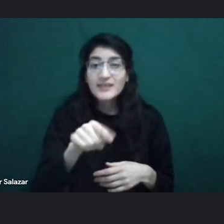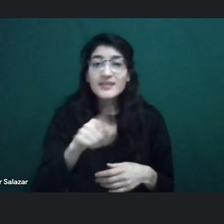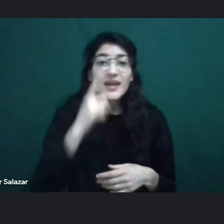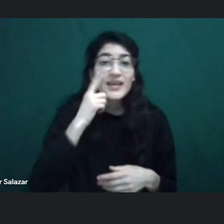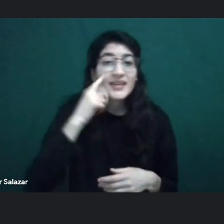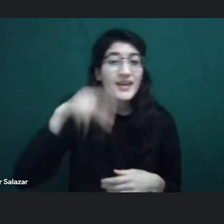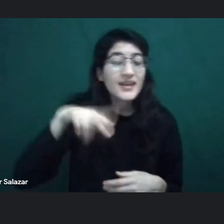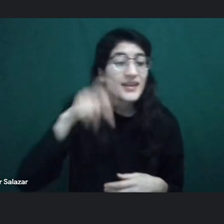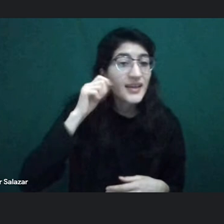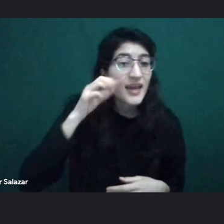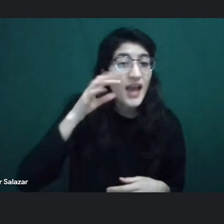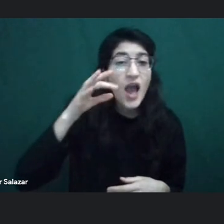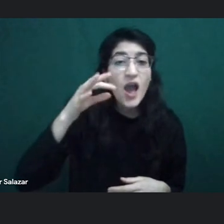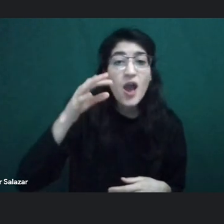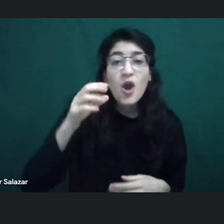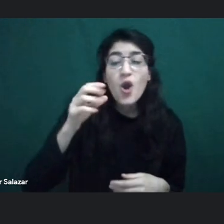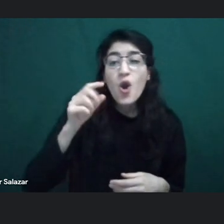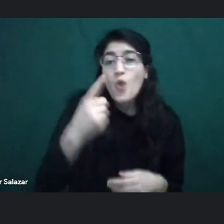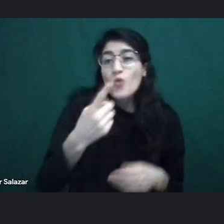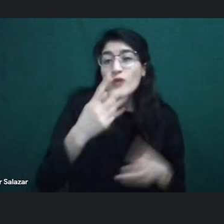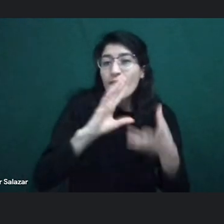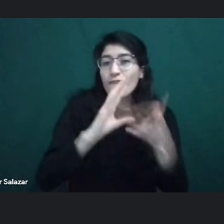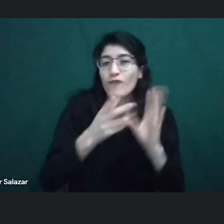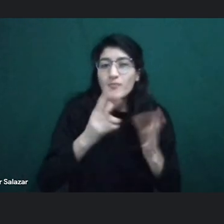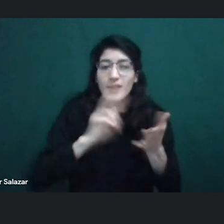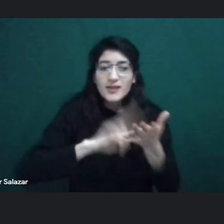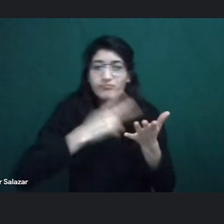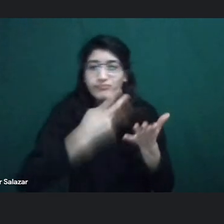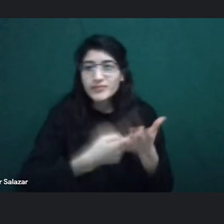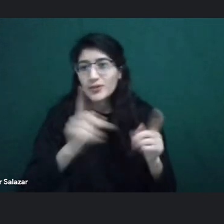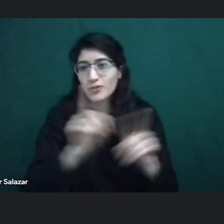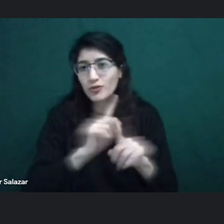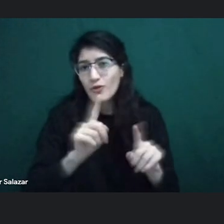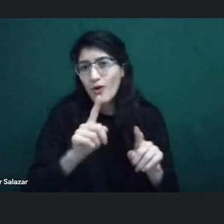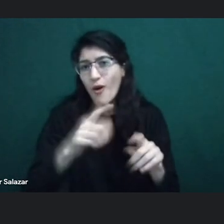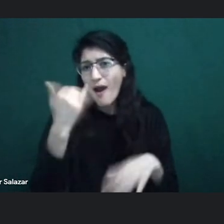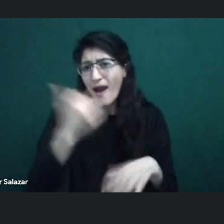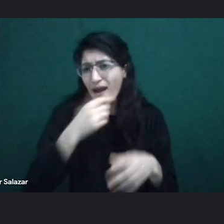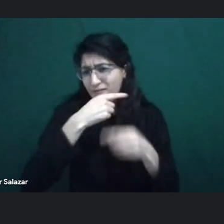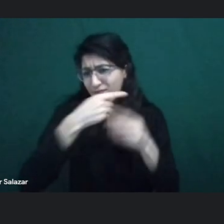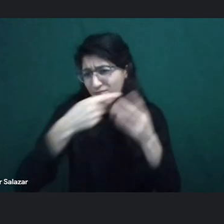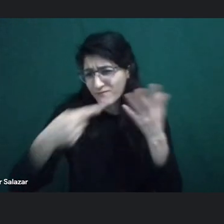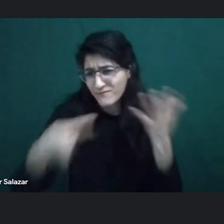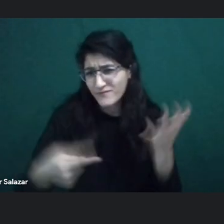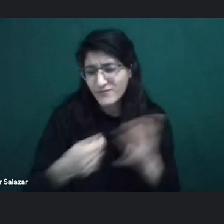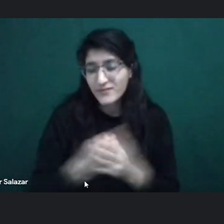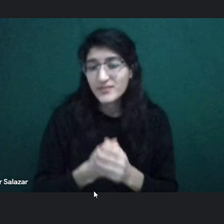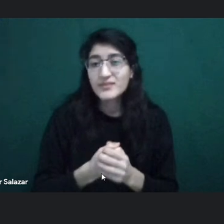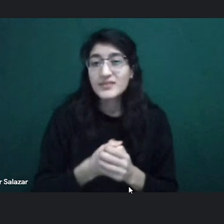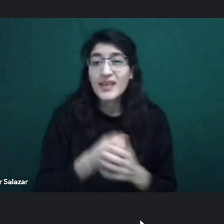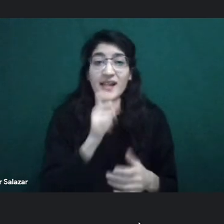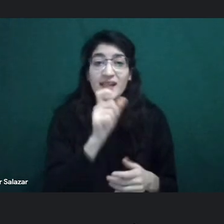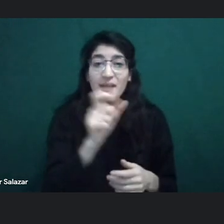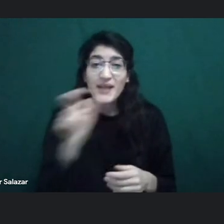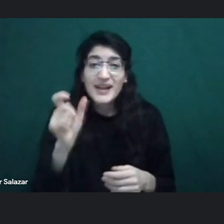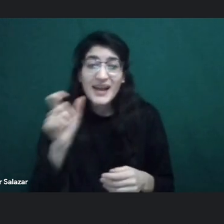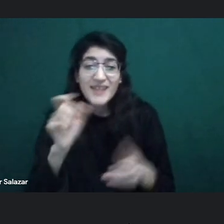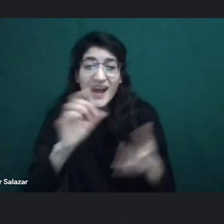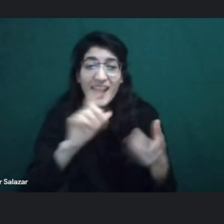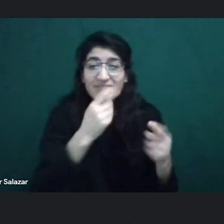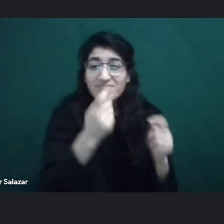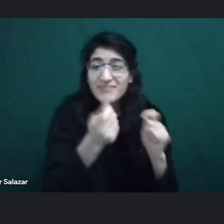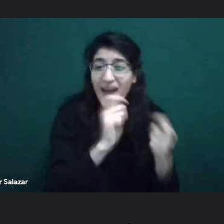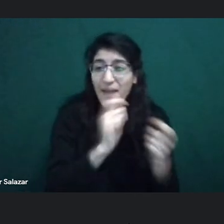oración, las mismas palabras van cambiando de funciones, de acuerdo a dónde estén ubicadas.